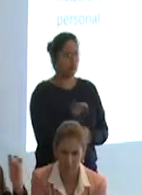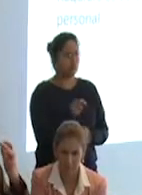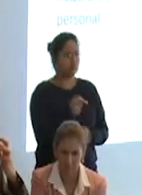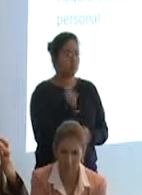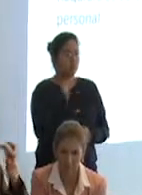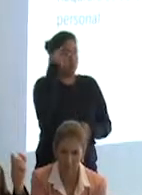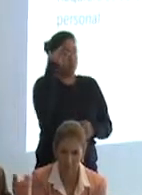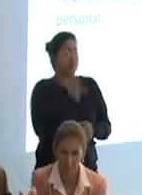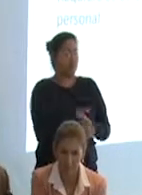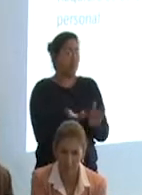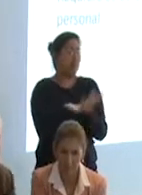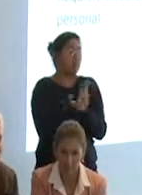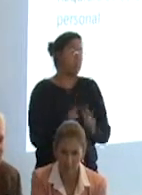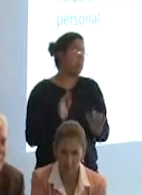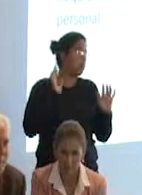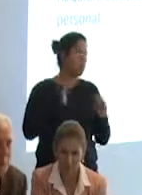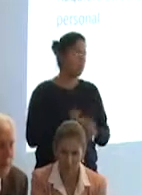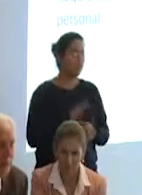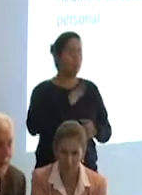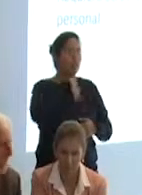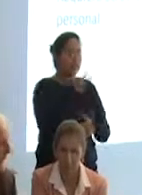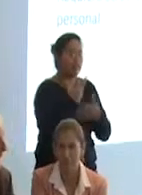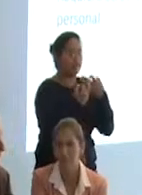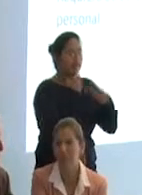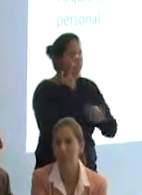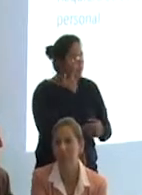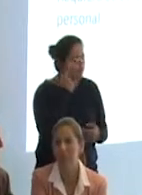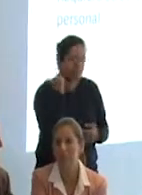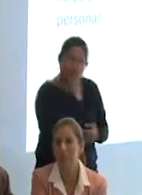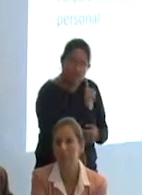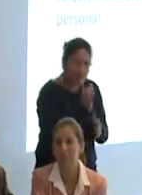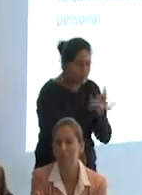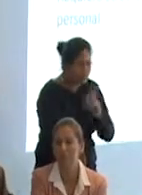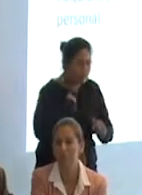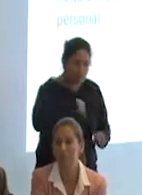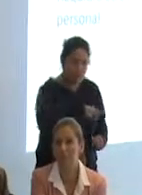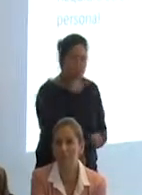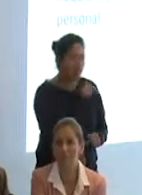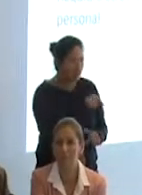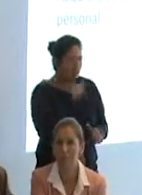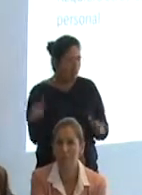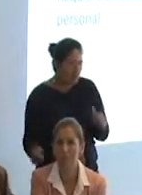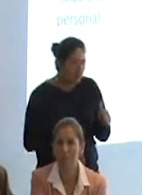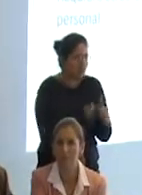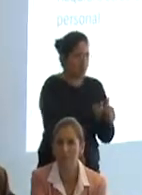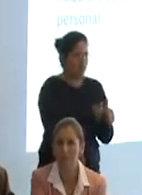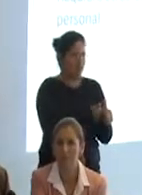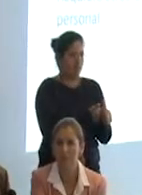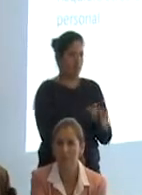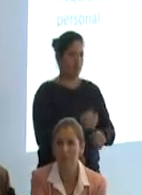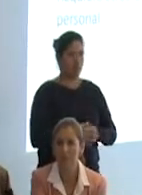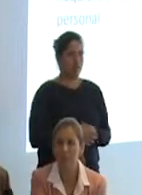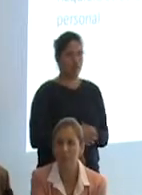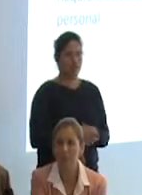un estudiante, pero luego me explicaron que no era un estudiante, sino que era un auxiliar